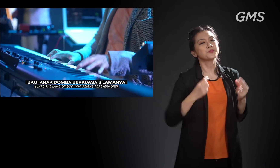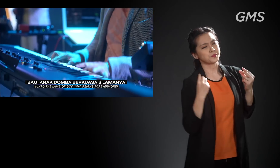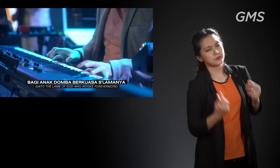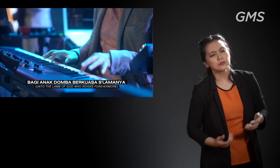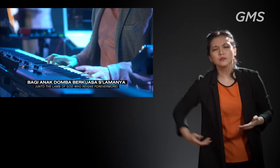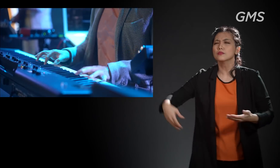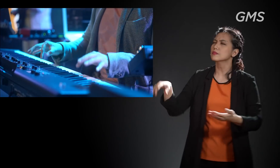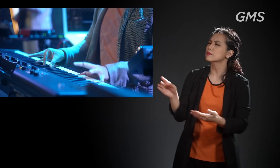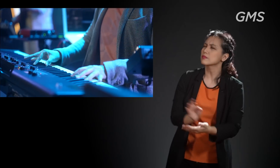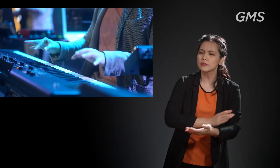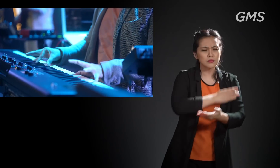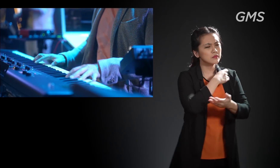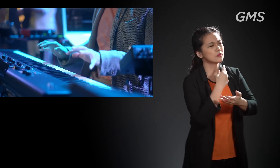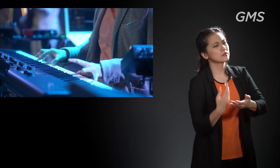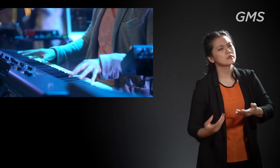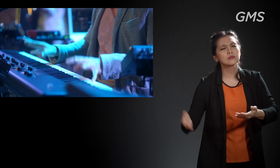Haleluya.